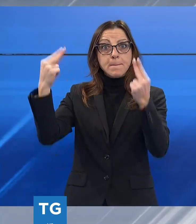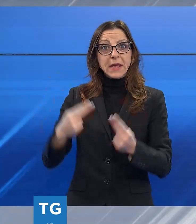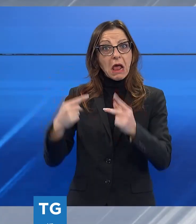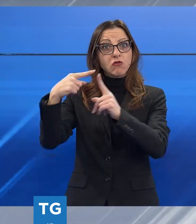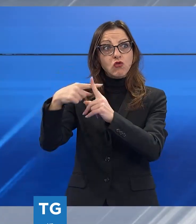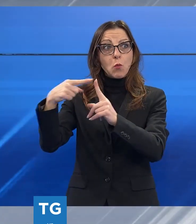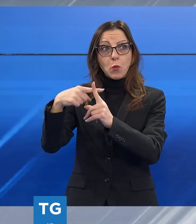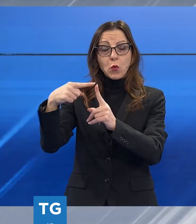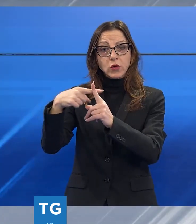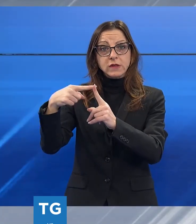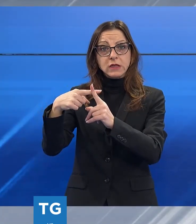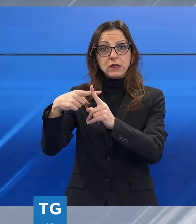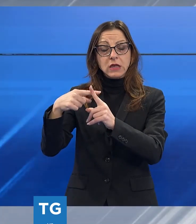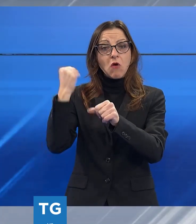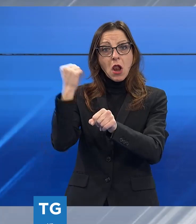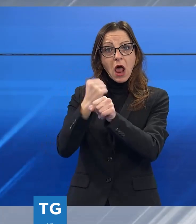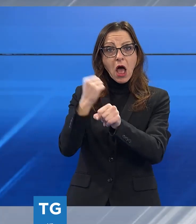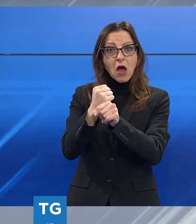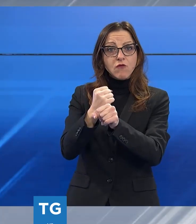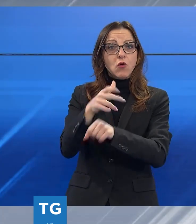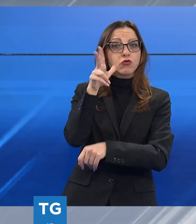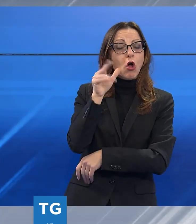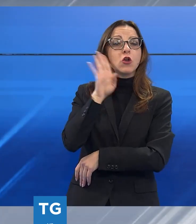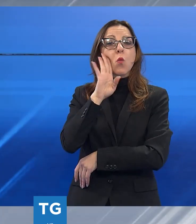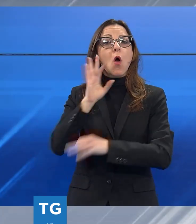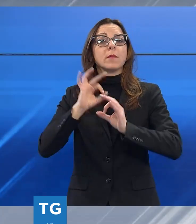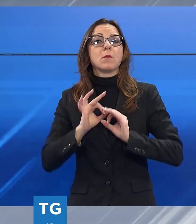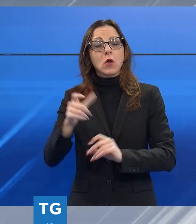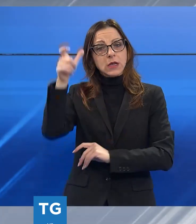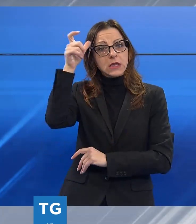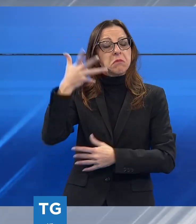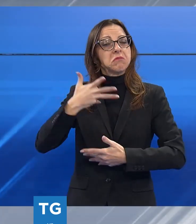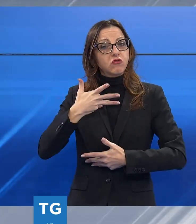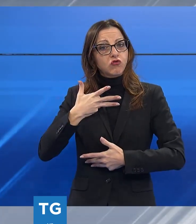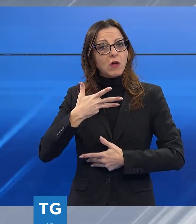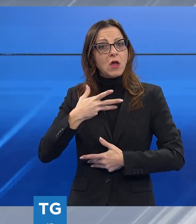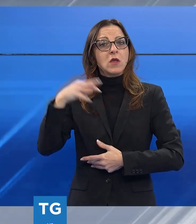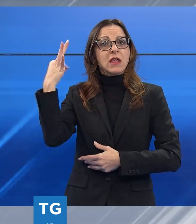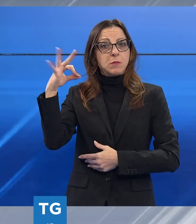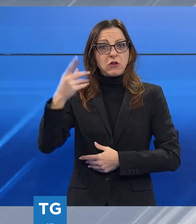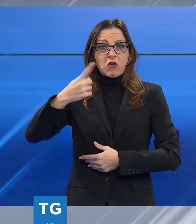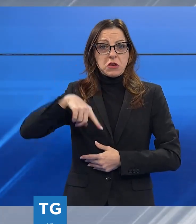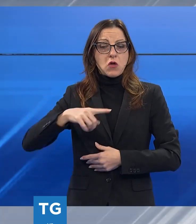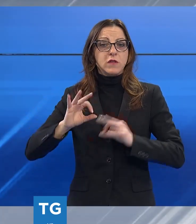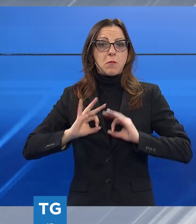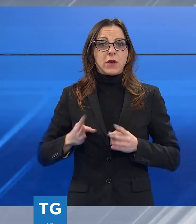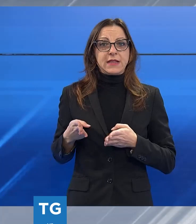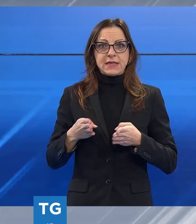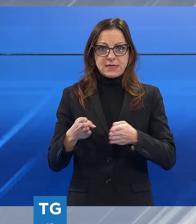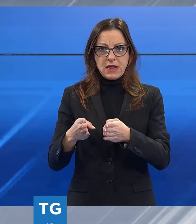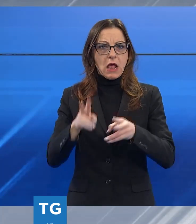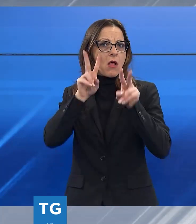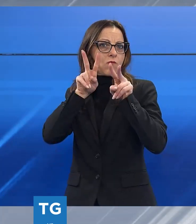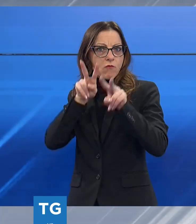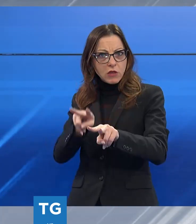vista dell'operato di tutte le donne e gli uomini della Polizia di Stato, la nostra specialità Polizia Stradale, che insomma hanno